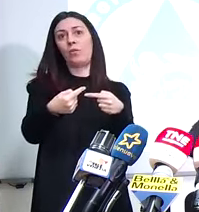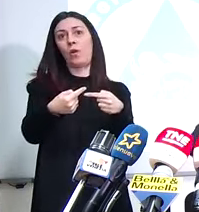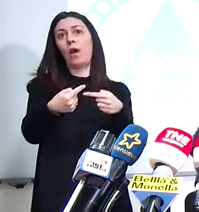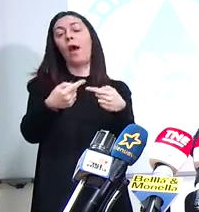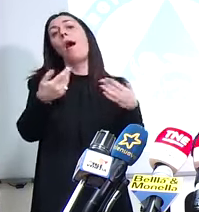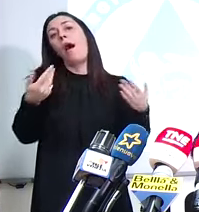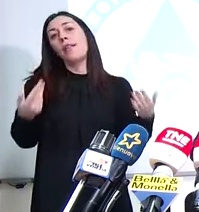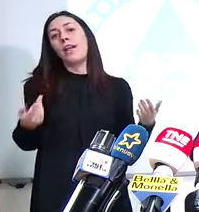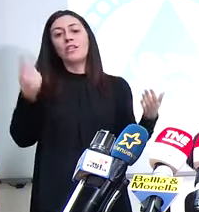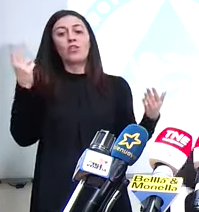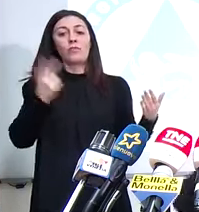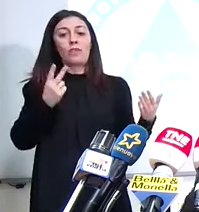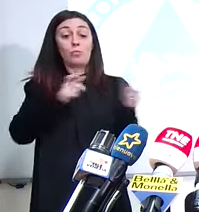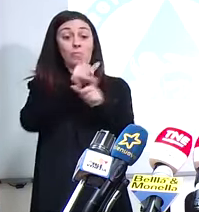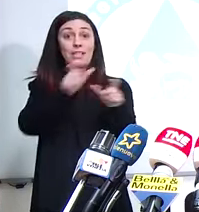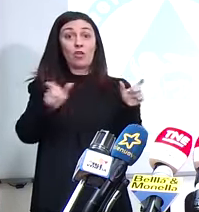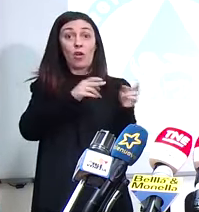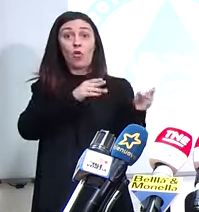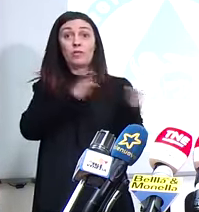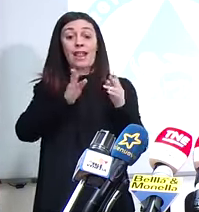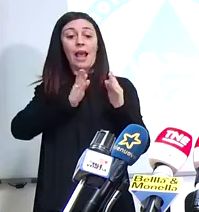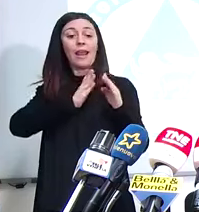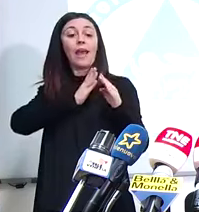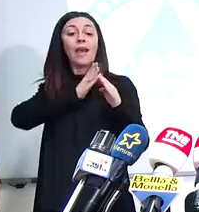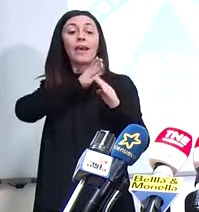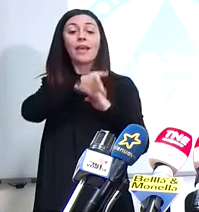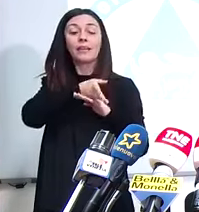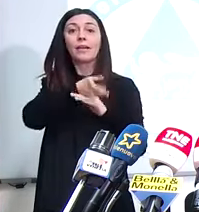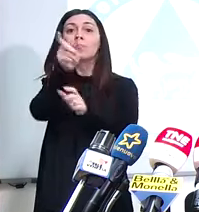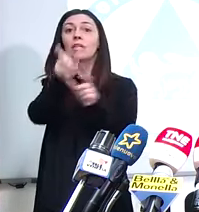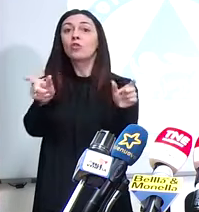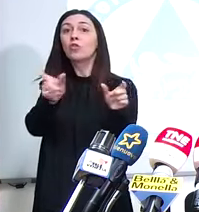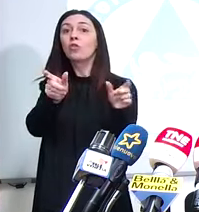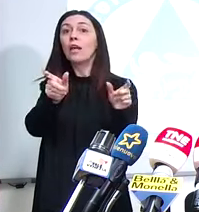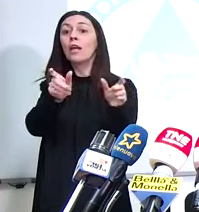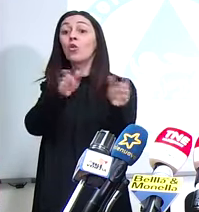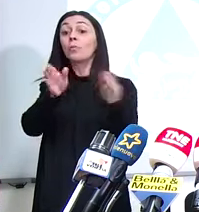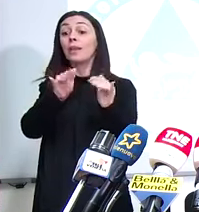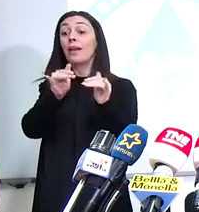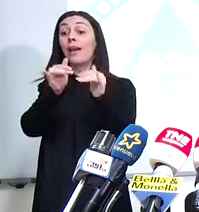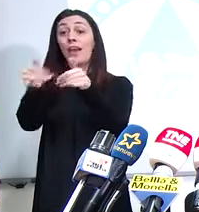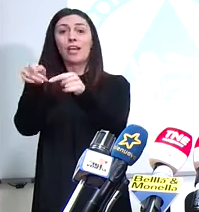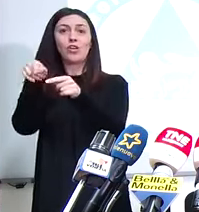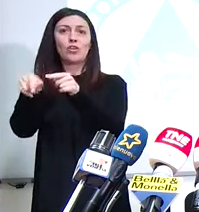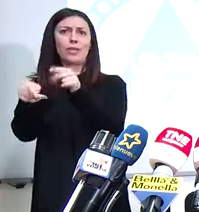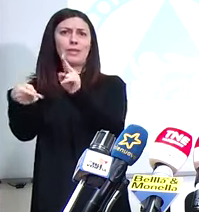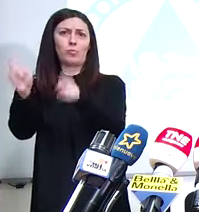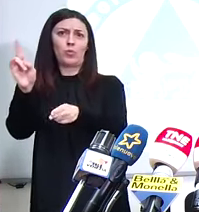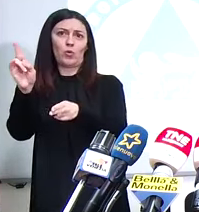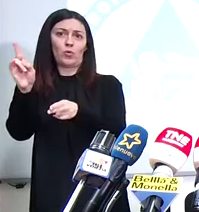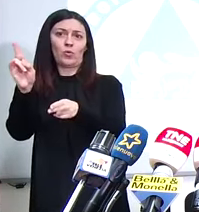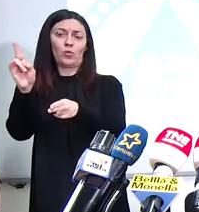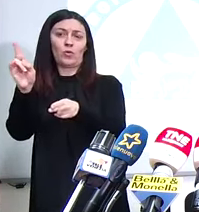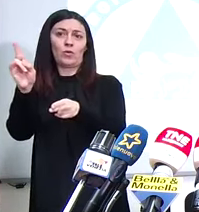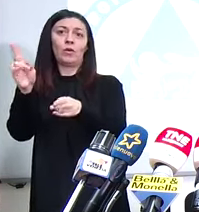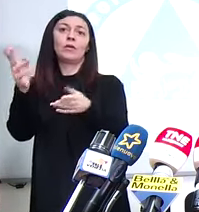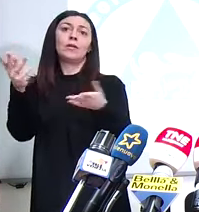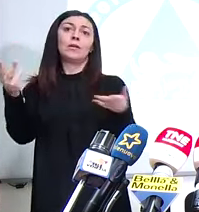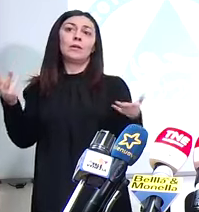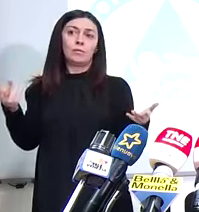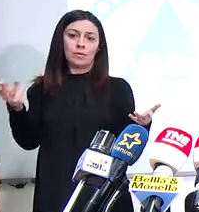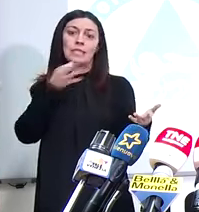scarica di più di quello che si ricorda quindi i dati sono negativi no nel senso che sono buoni dati perché sono negativi cioè abbiamo